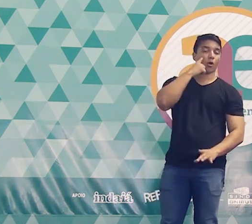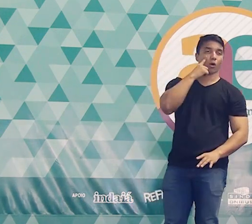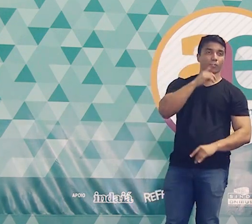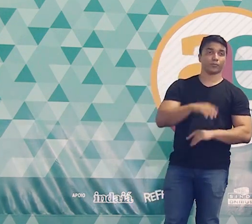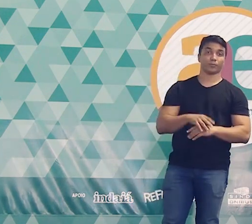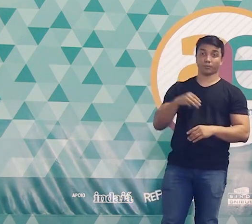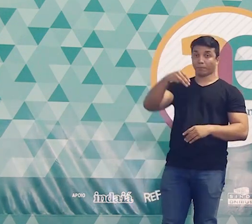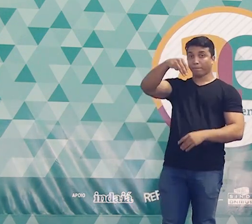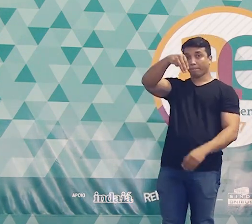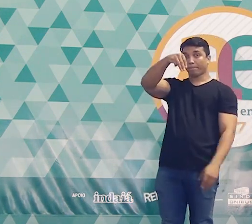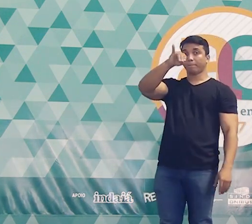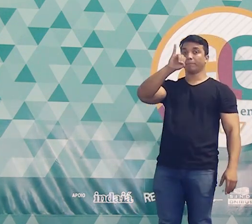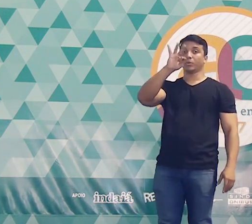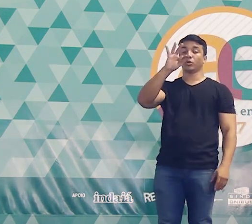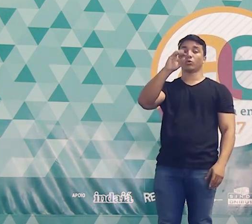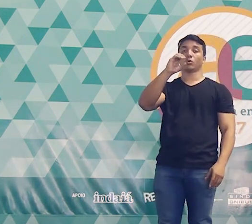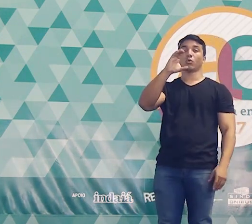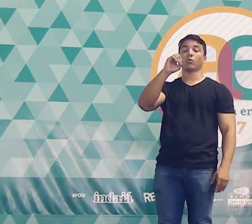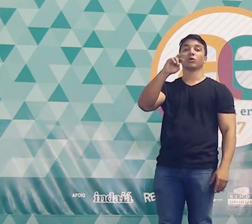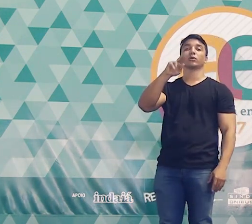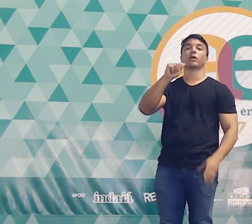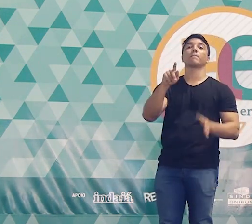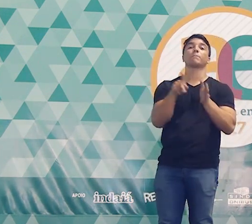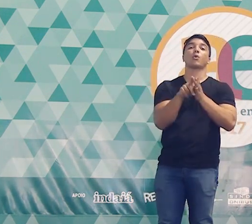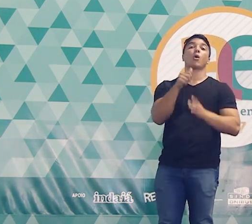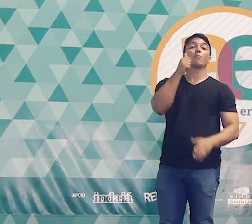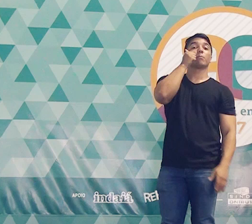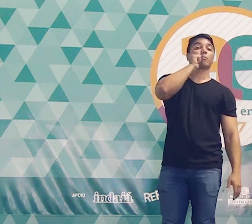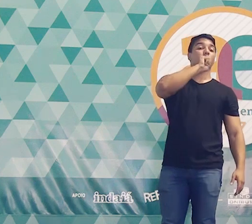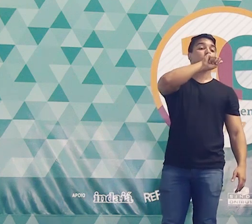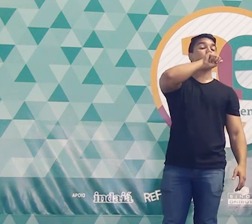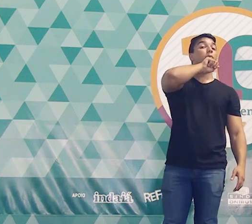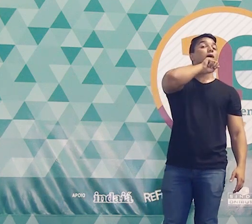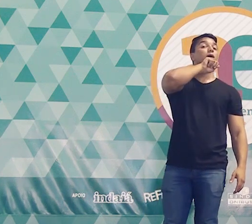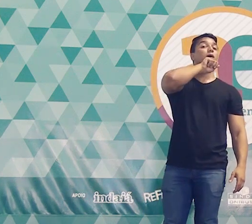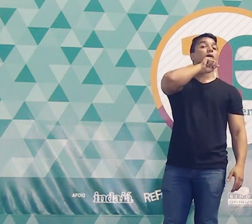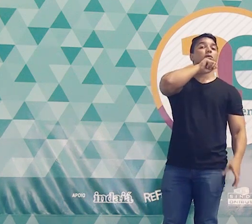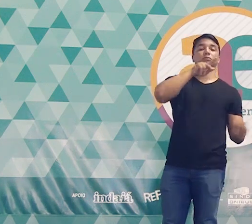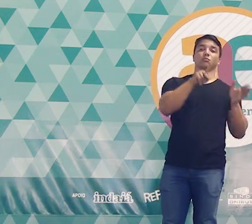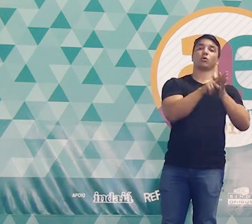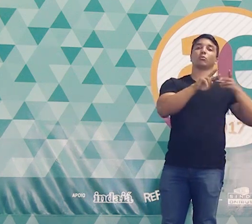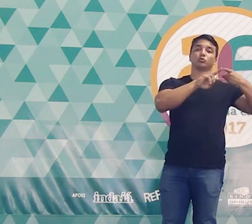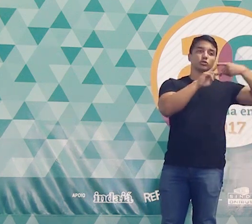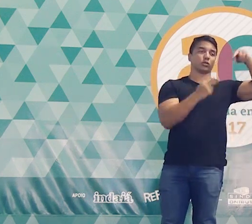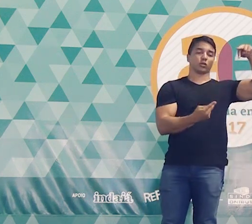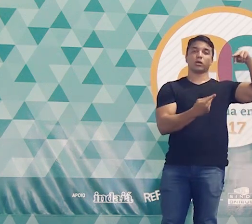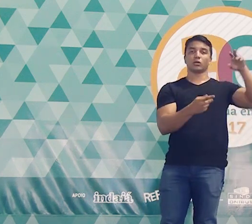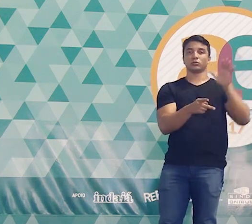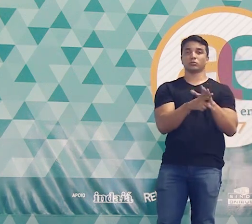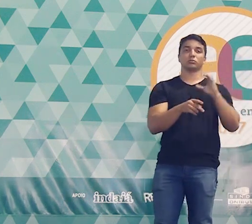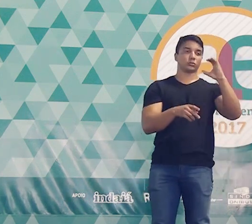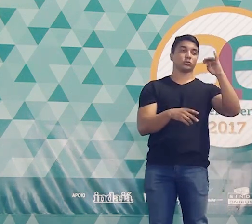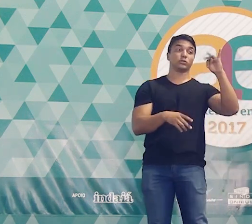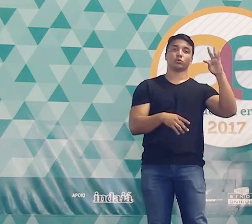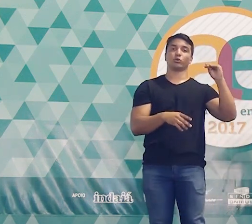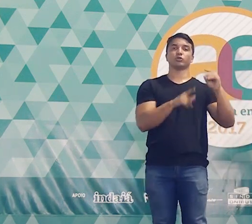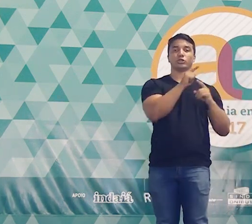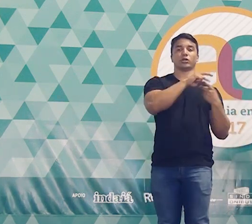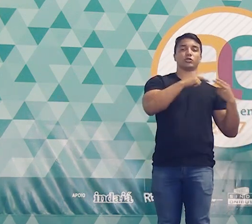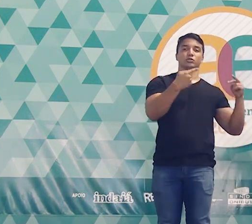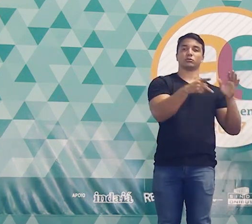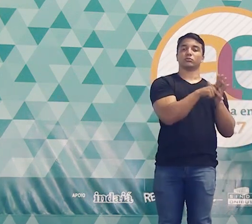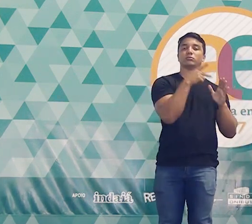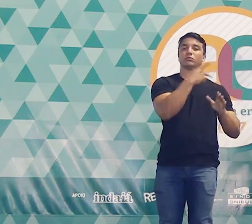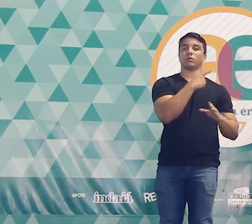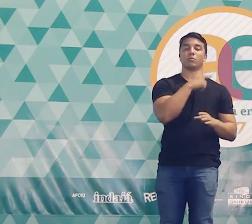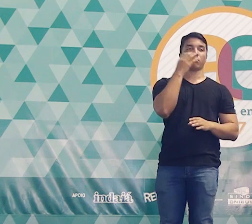as mitocôndrias que eu tenho vêm da minha mãe, tá? Isso é uma questão mais genética, citogenética, para falar a verdade,